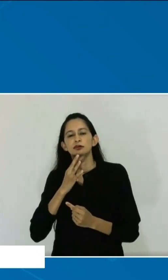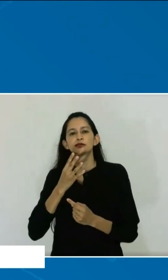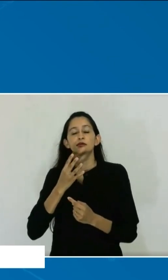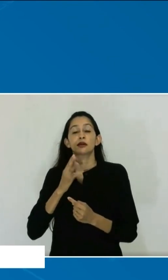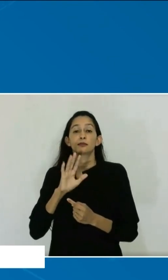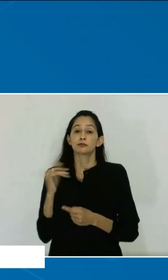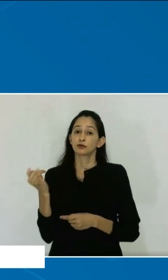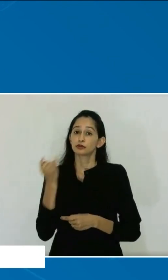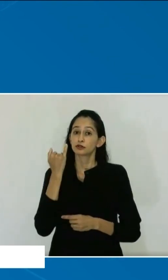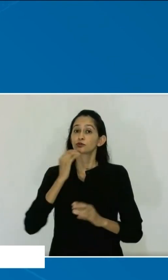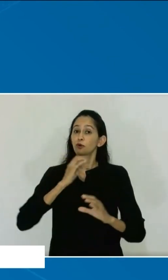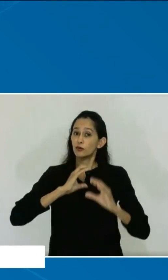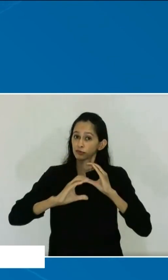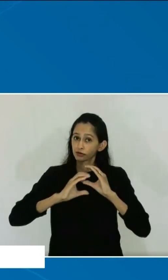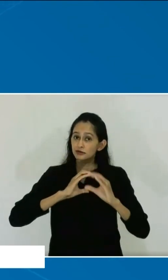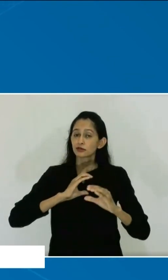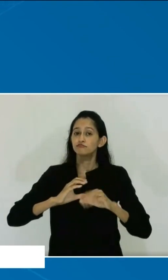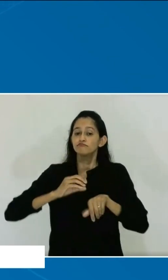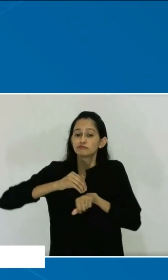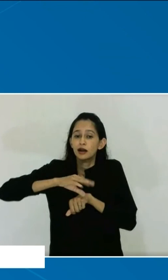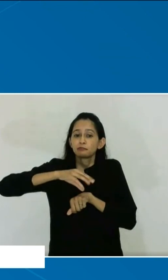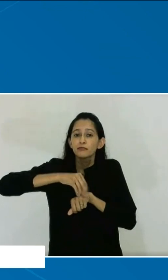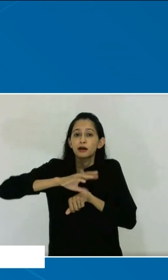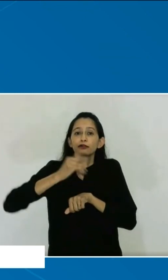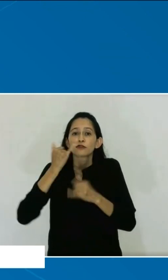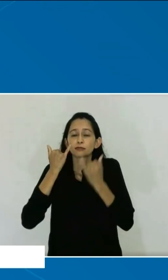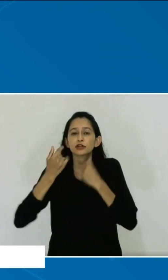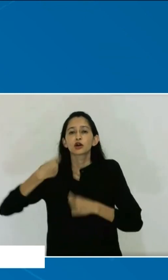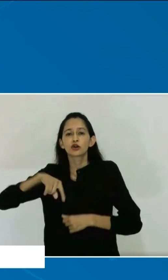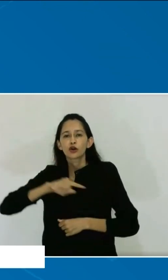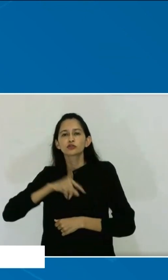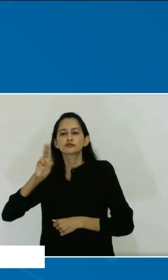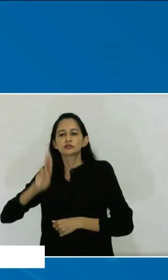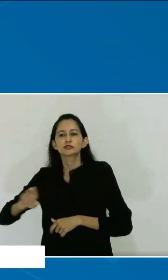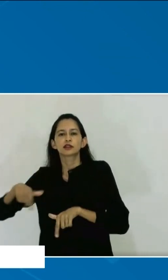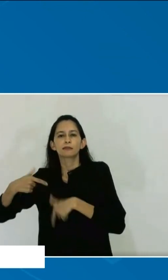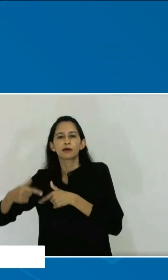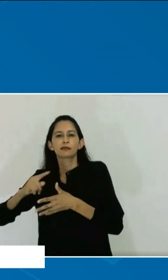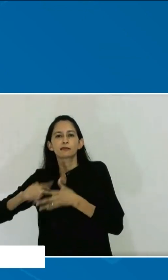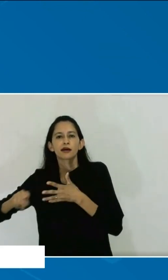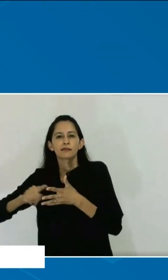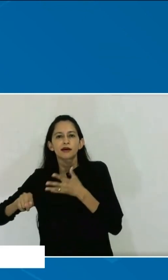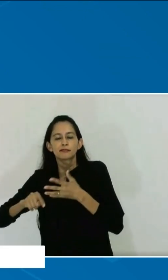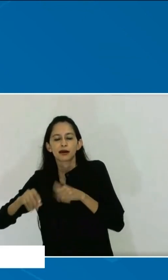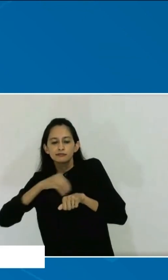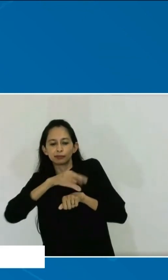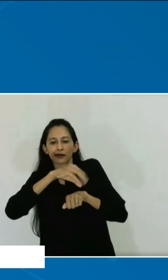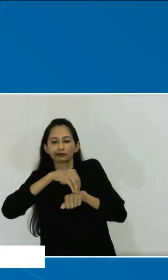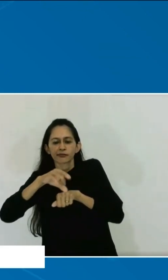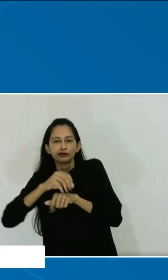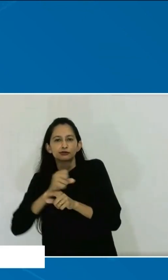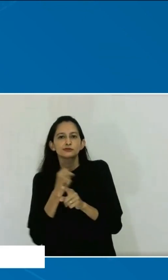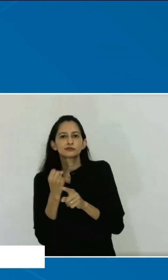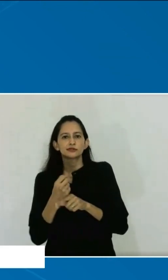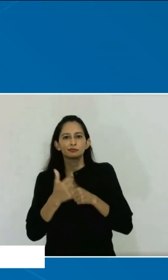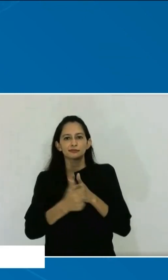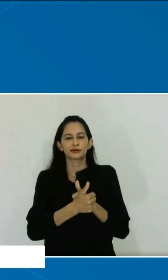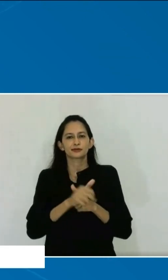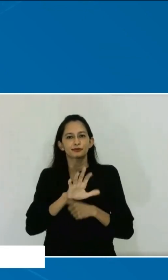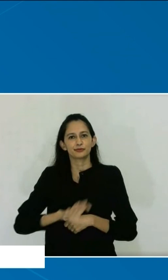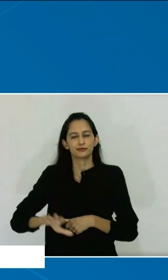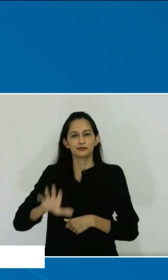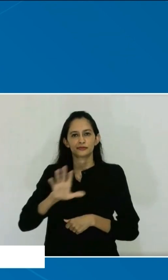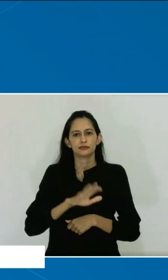anterior, que é a questão da comunicação. E como nós estamos conseguindo levar esta mensagem, por vezes, não